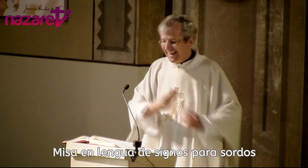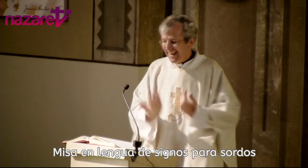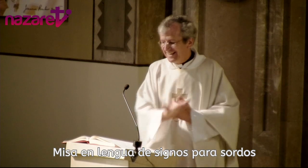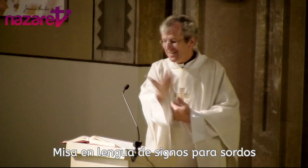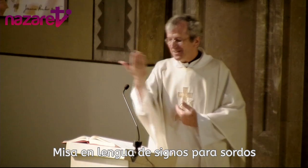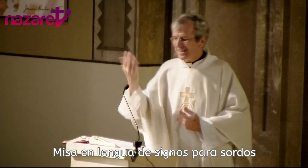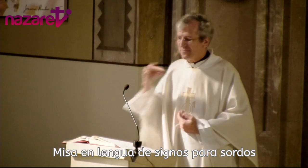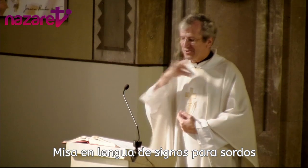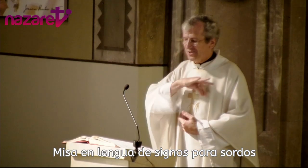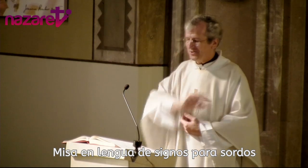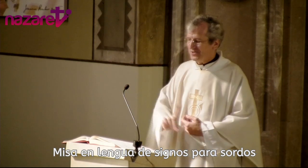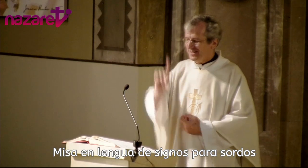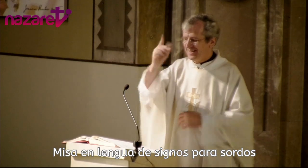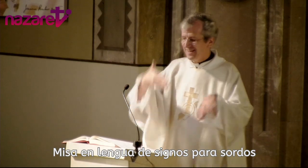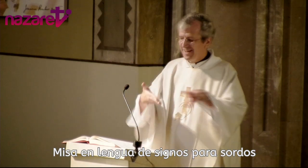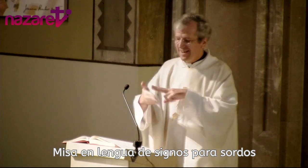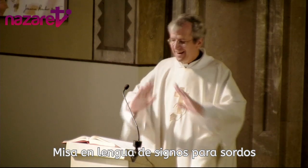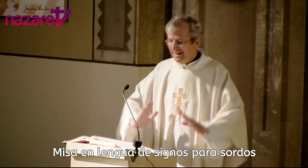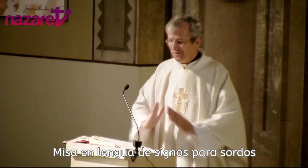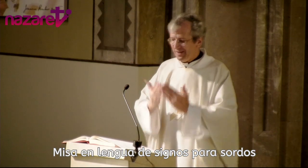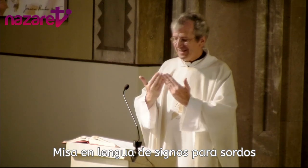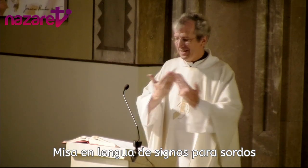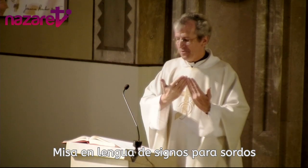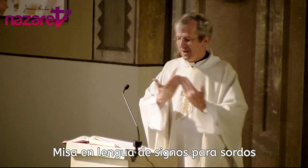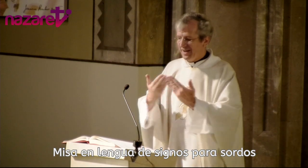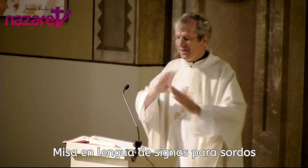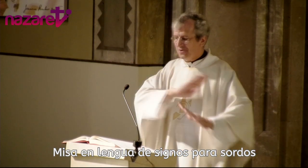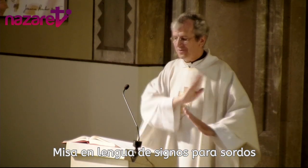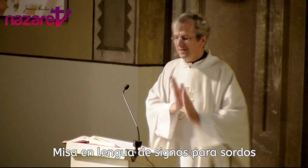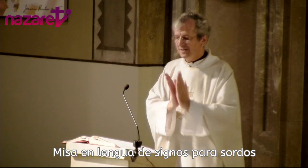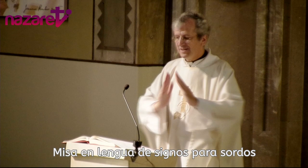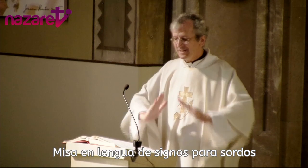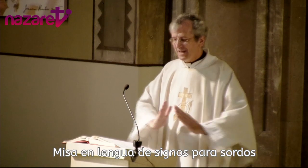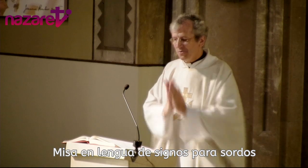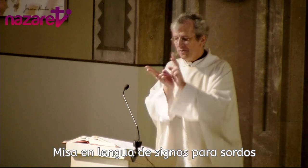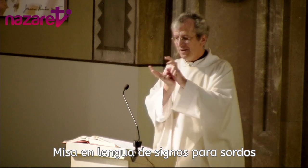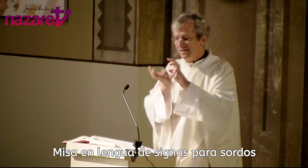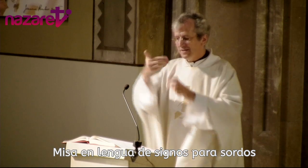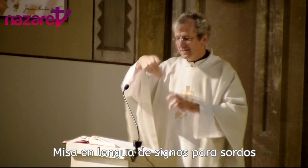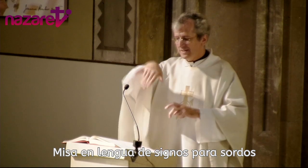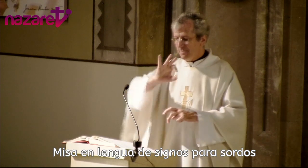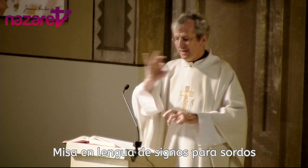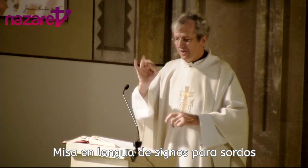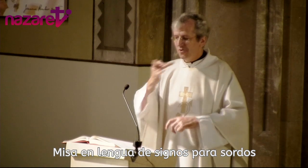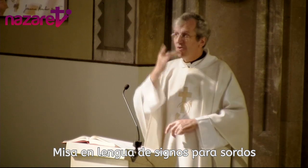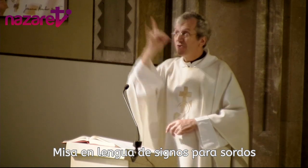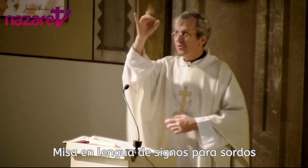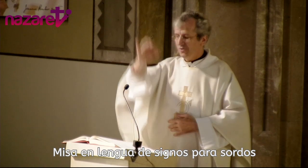El Señor esté con vosotros. Y con tu espíritu. Lectura del Santo Evangelio según San Mateo. Gloria a